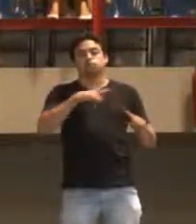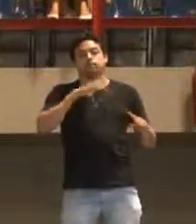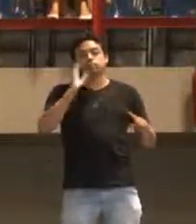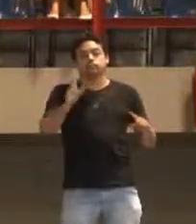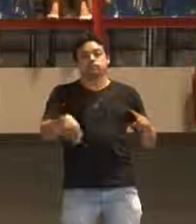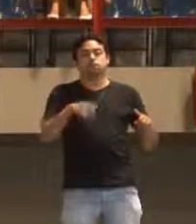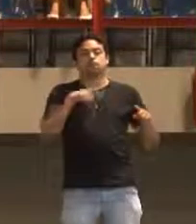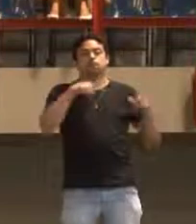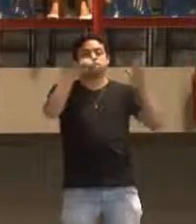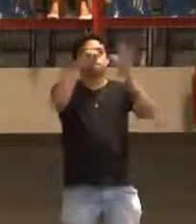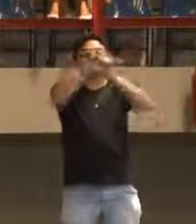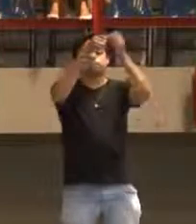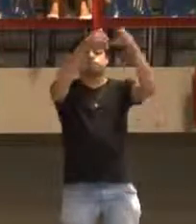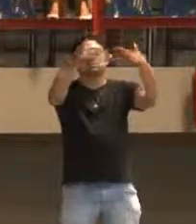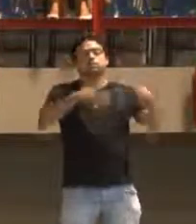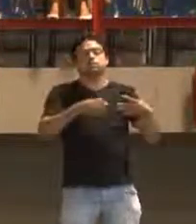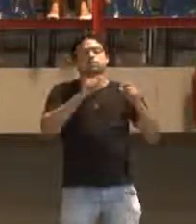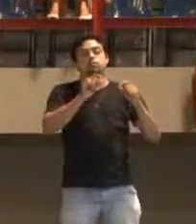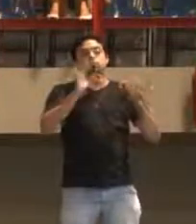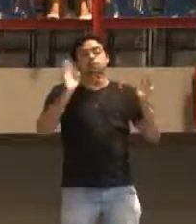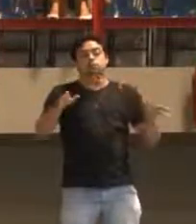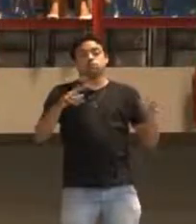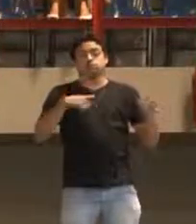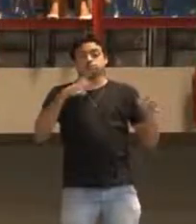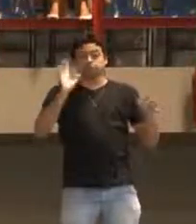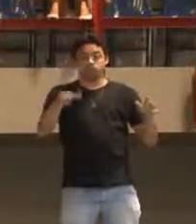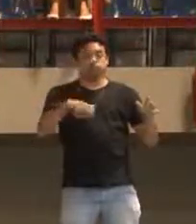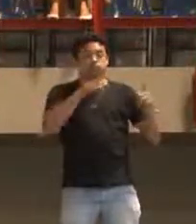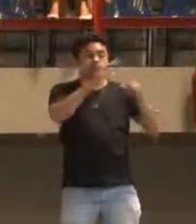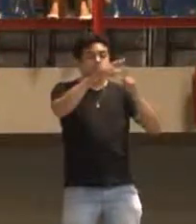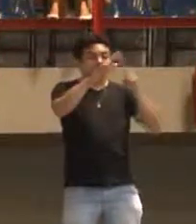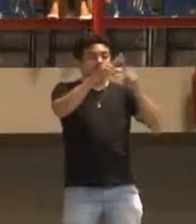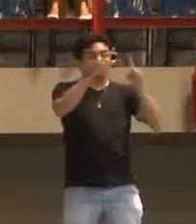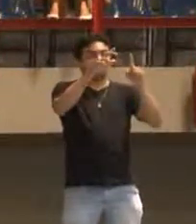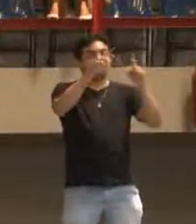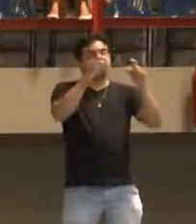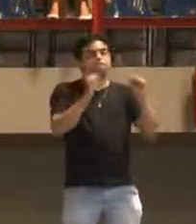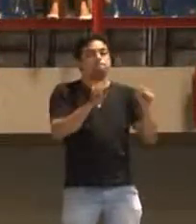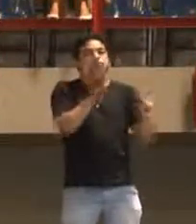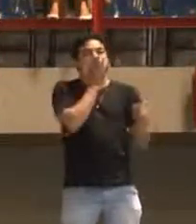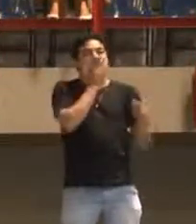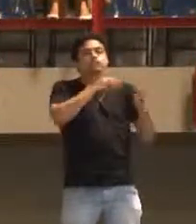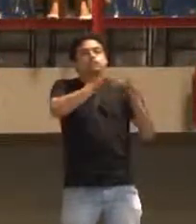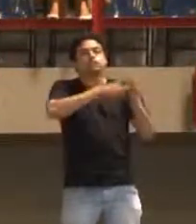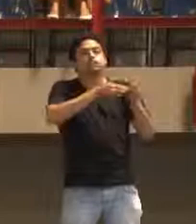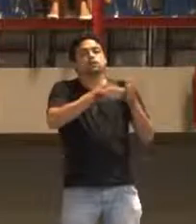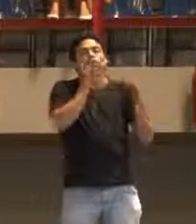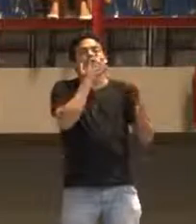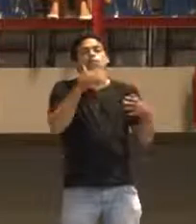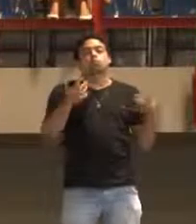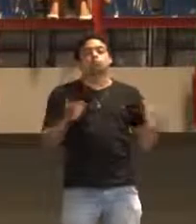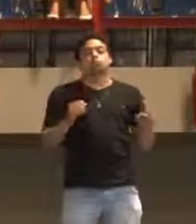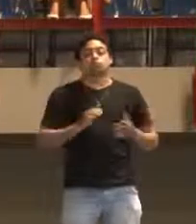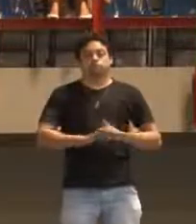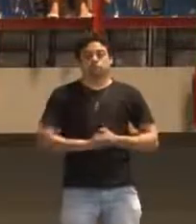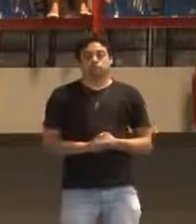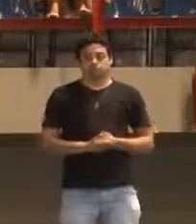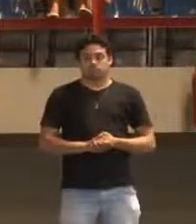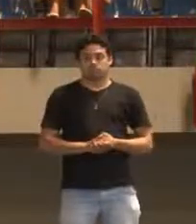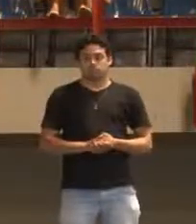escrito aí no enunciado? O fundo da garrafa pode ser pintado de que cor? Vê aí.